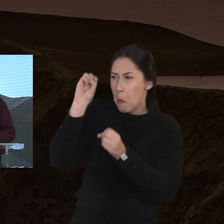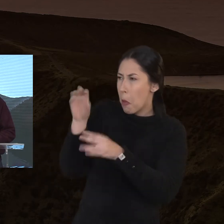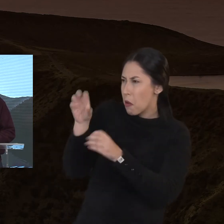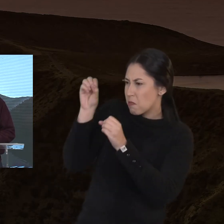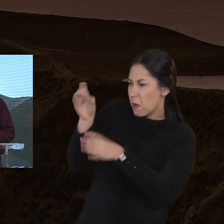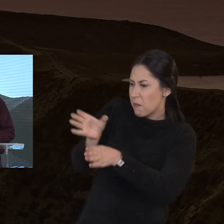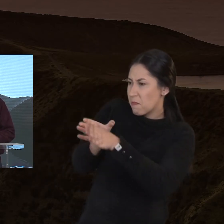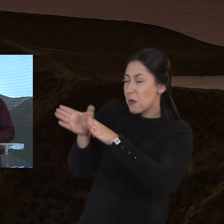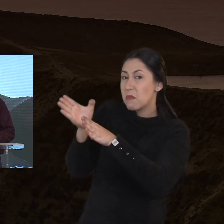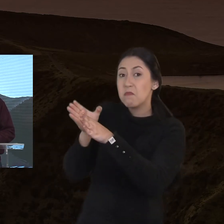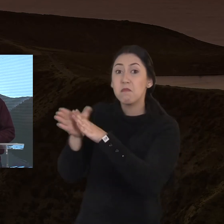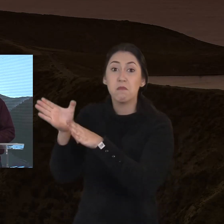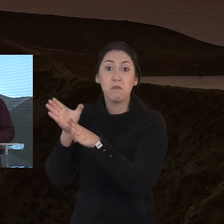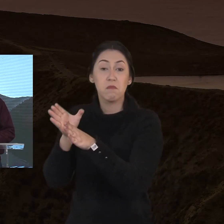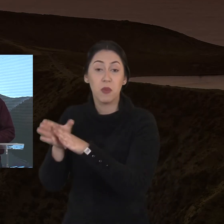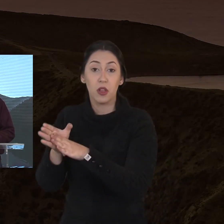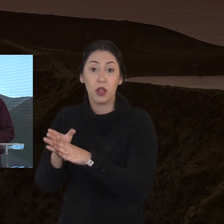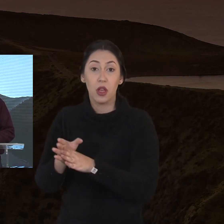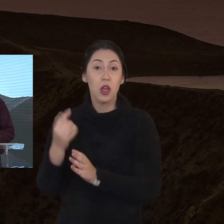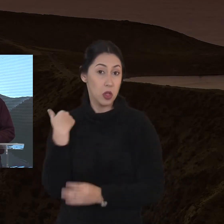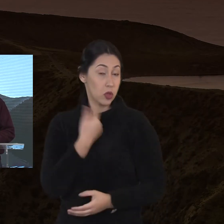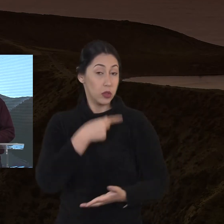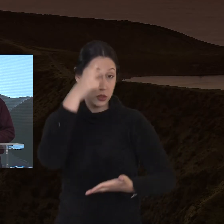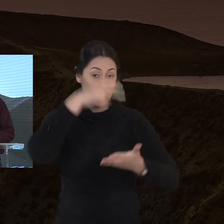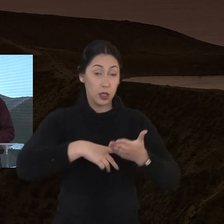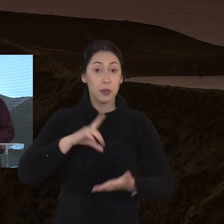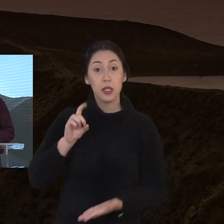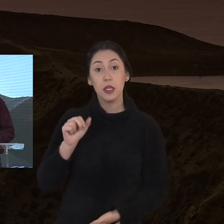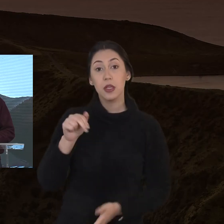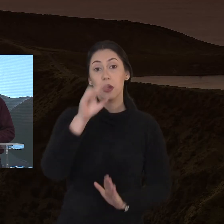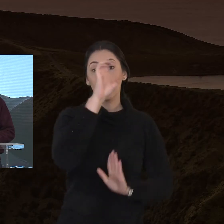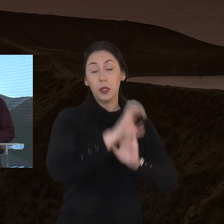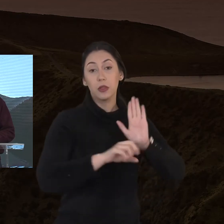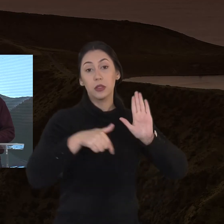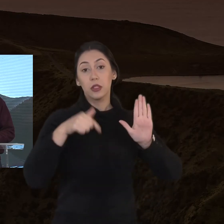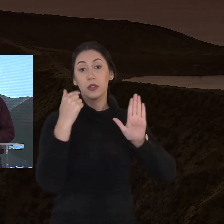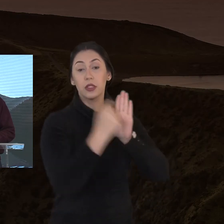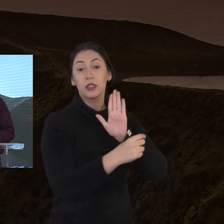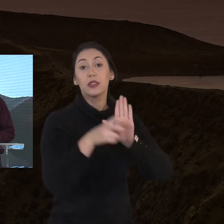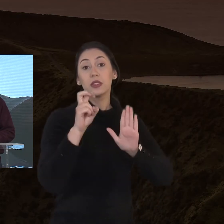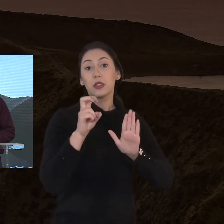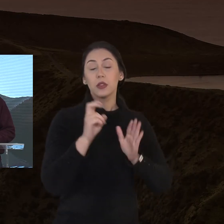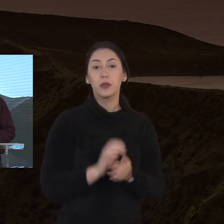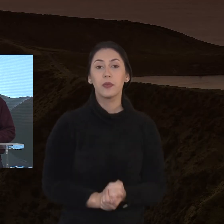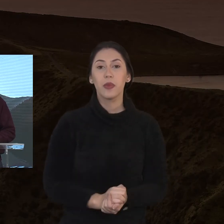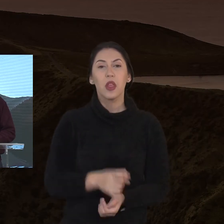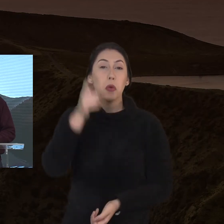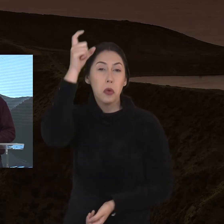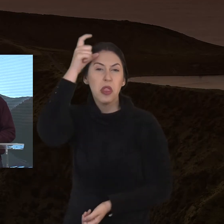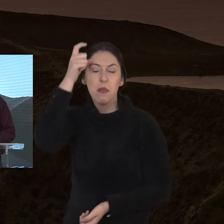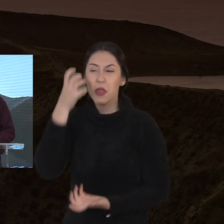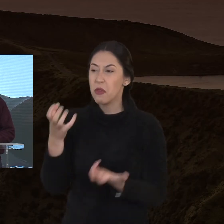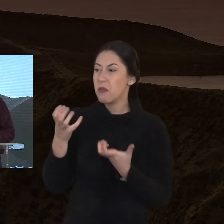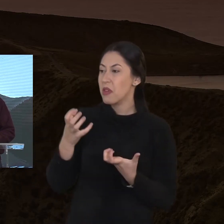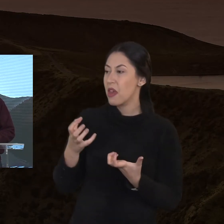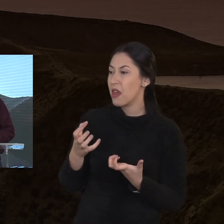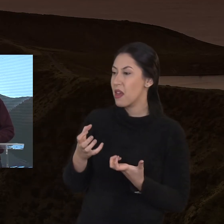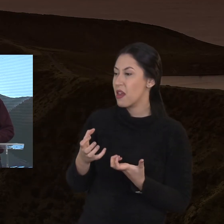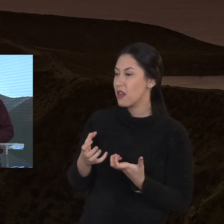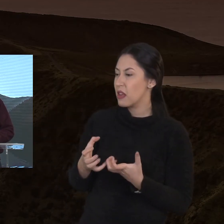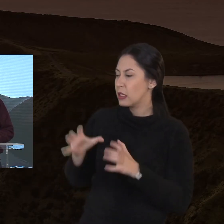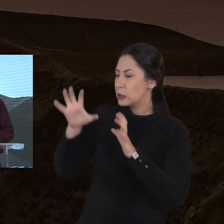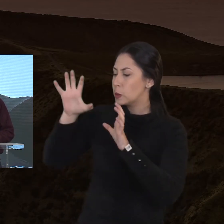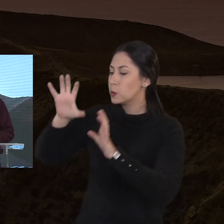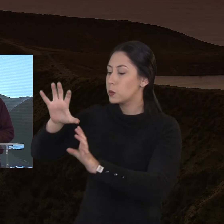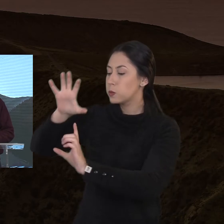anticristo quer fazer nós já lemos em daniel 7 25 é me magoar o santos desgastar o